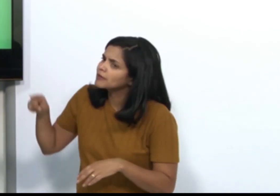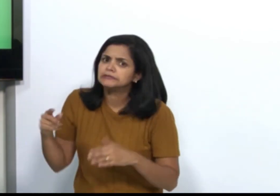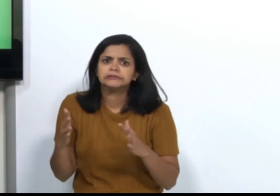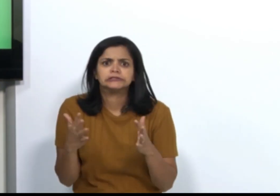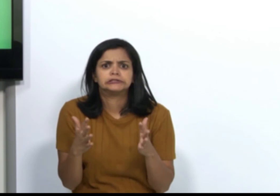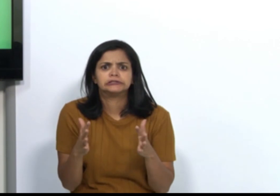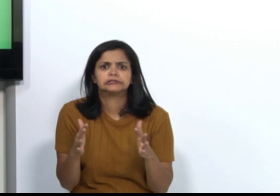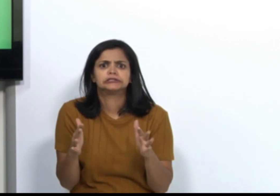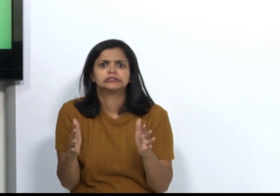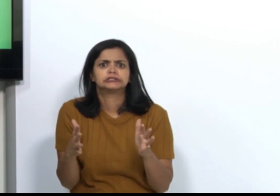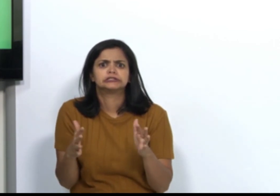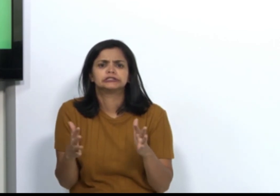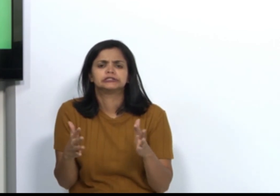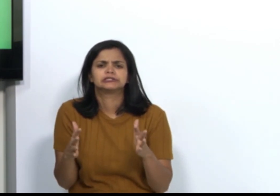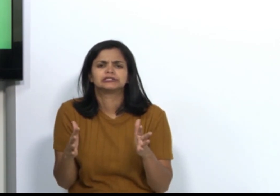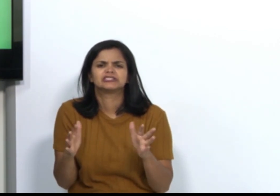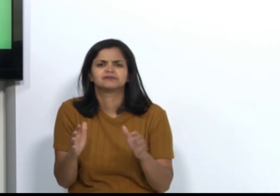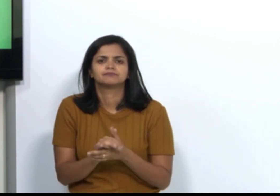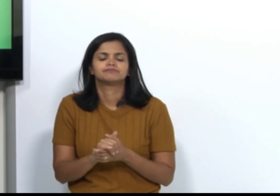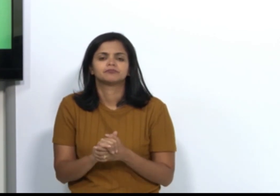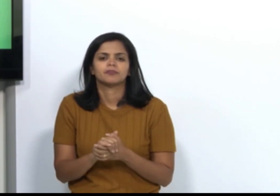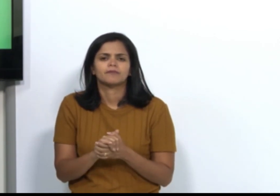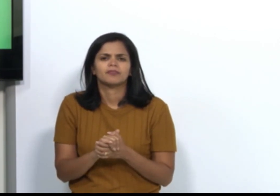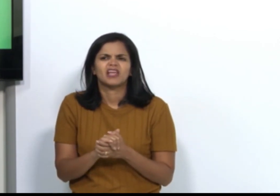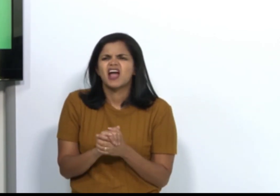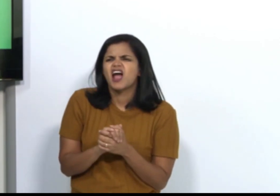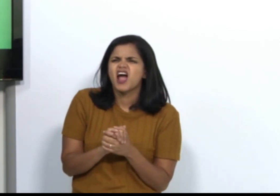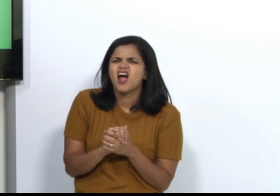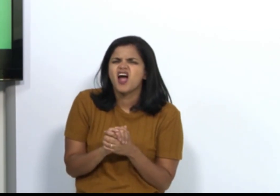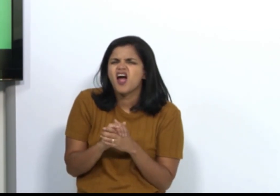O que mais? Este, por exemplo.